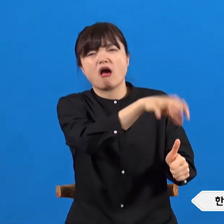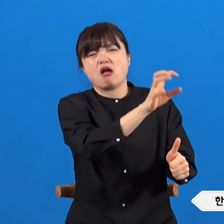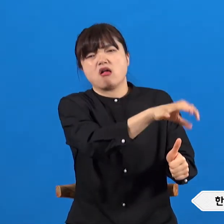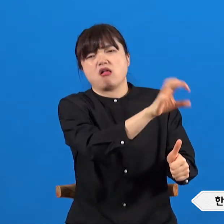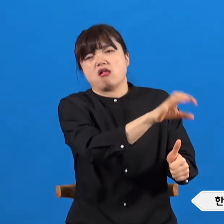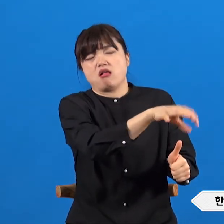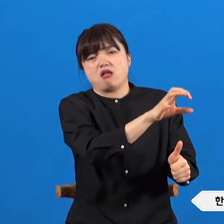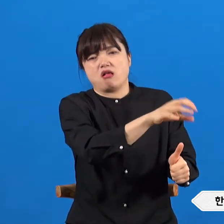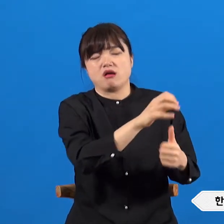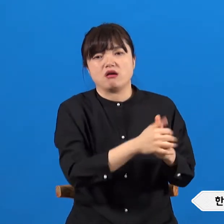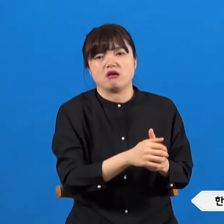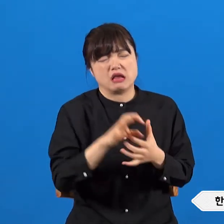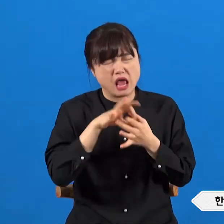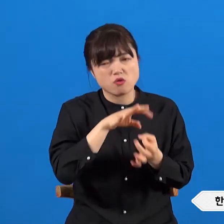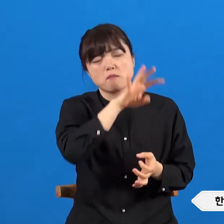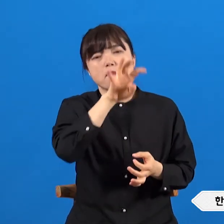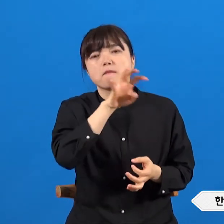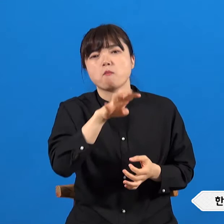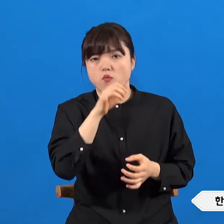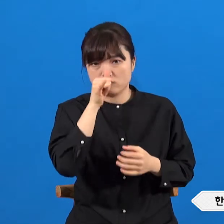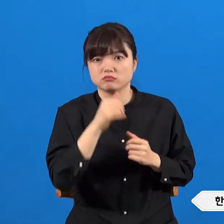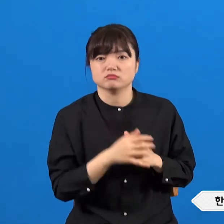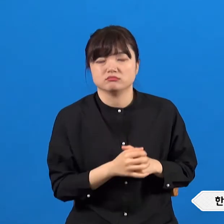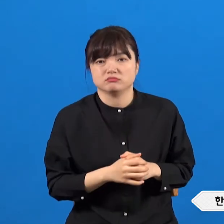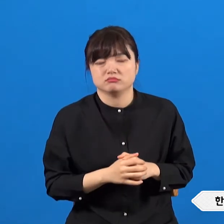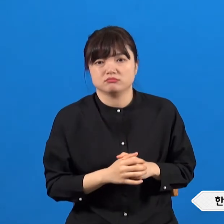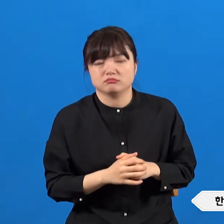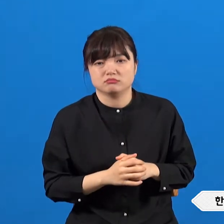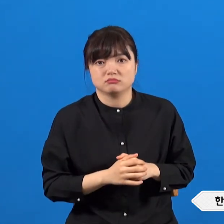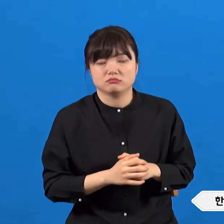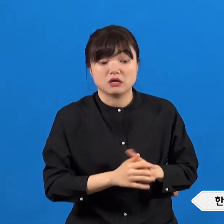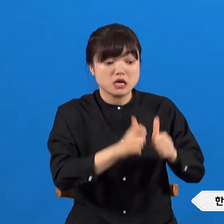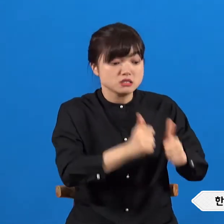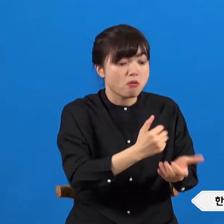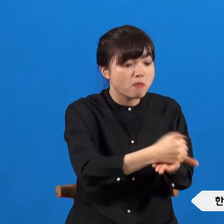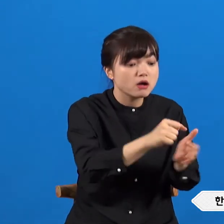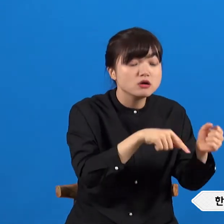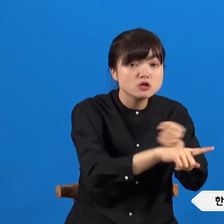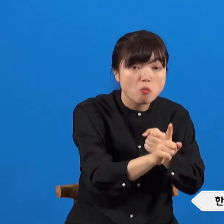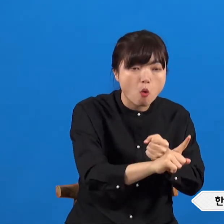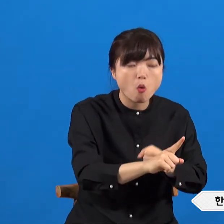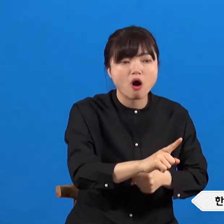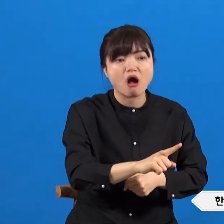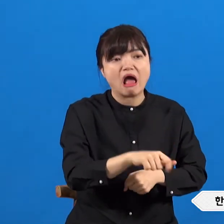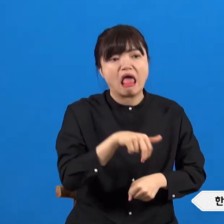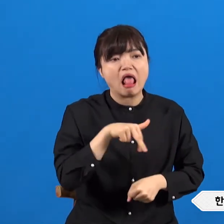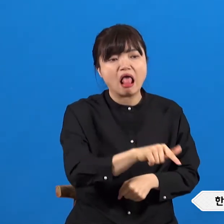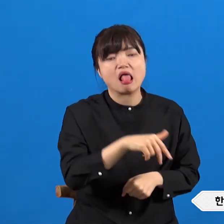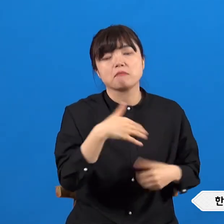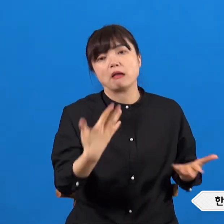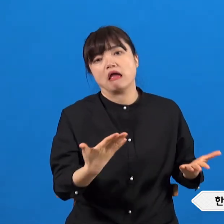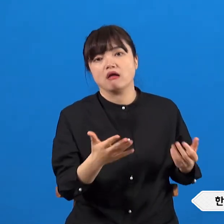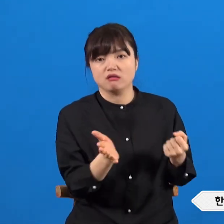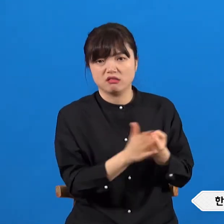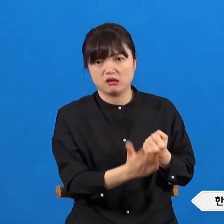안았다를 계속 반복하십니다. 그들이 심판받는 것은 하지 않았기 때문입니다.